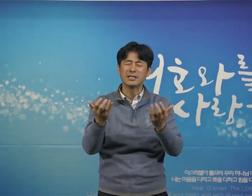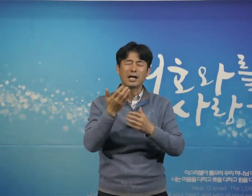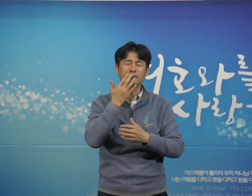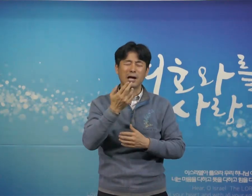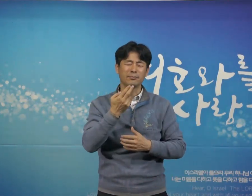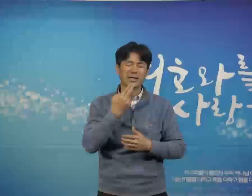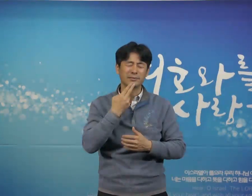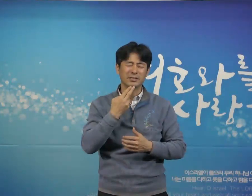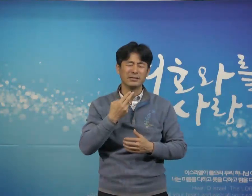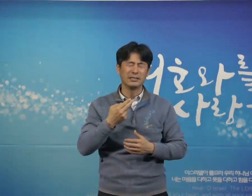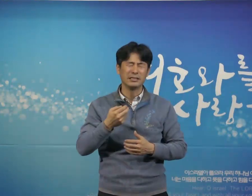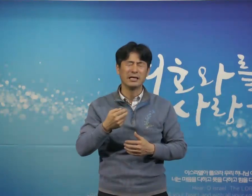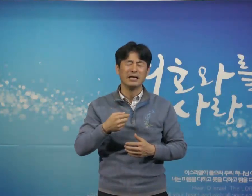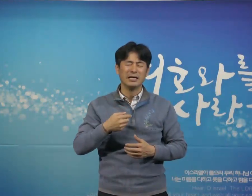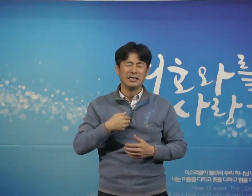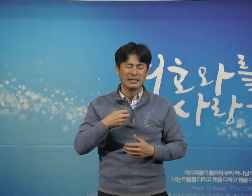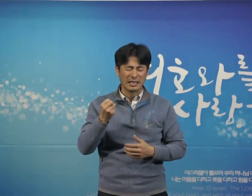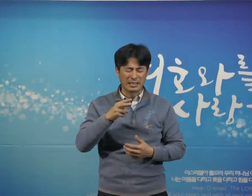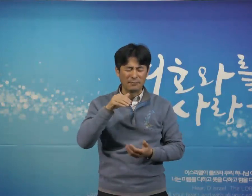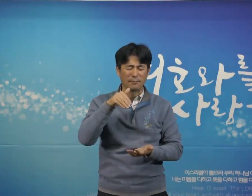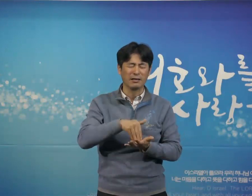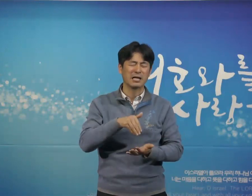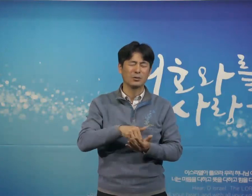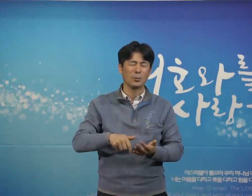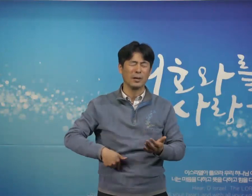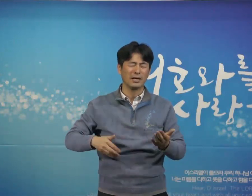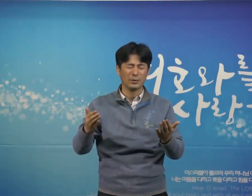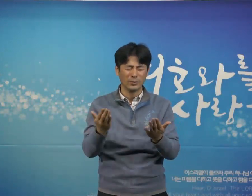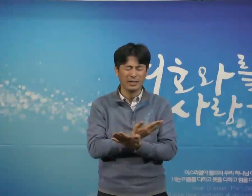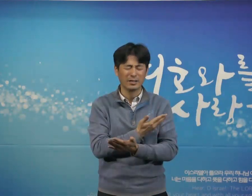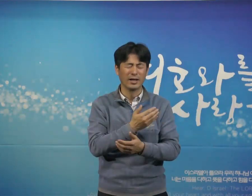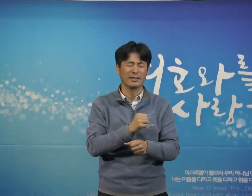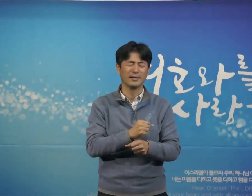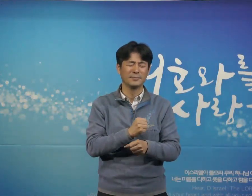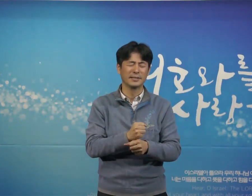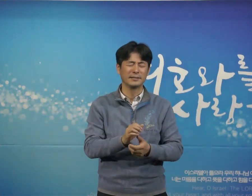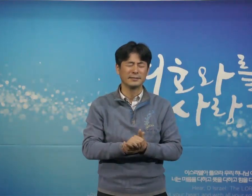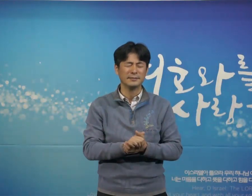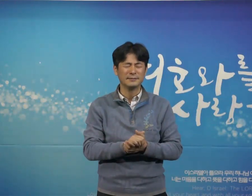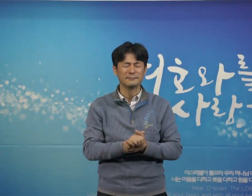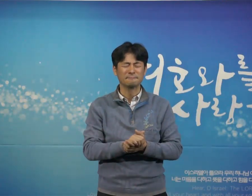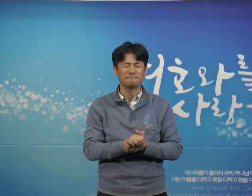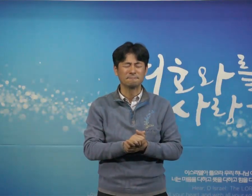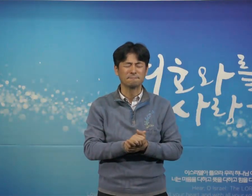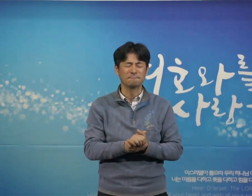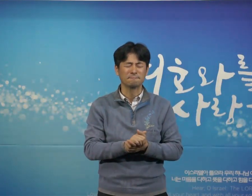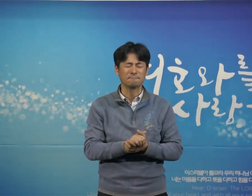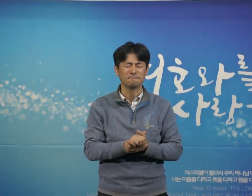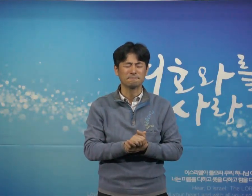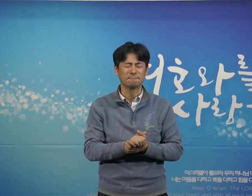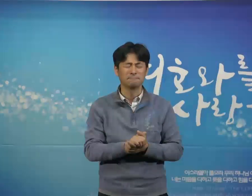우리를 통하지 않으신 하나님께서 역사하지 않으심을 우리가 알고